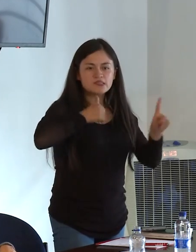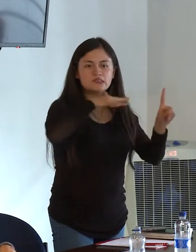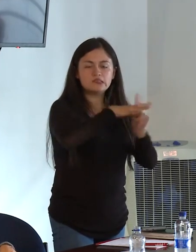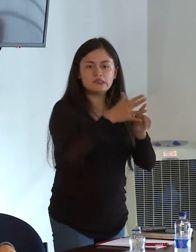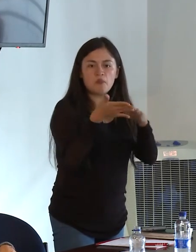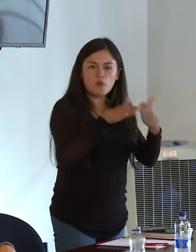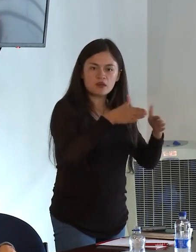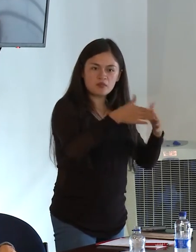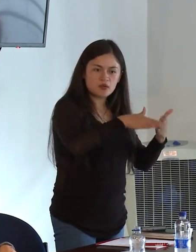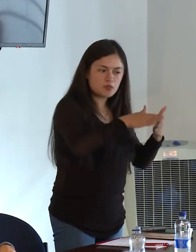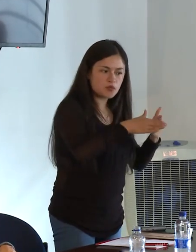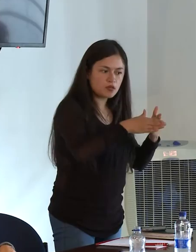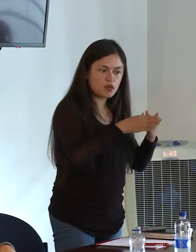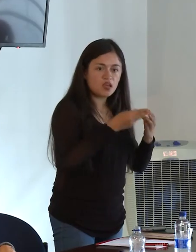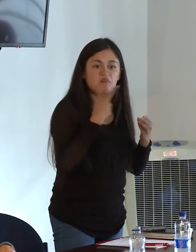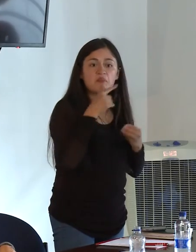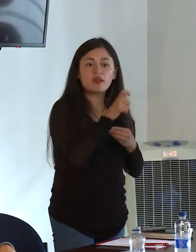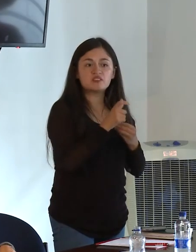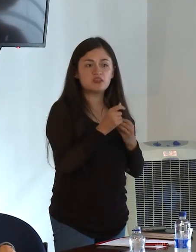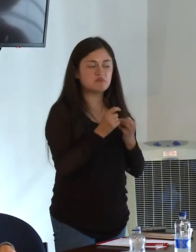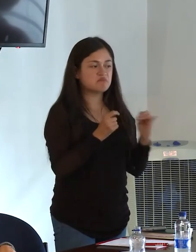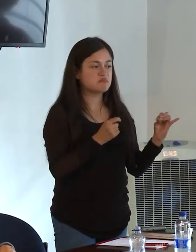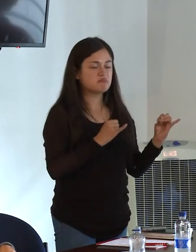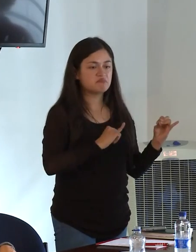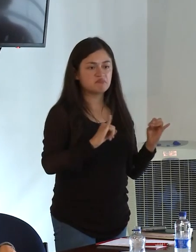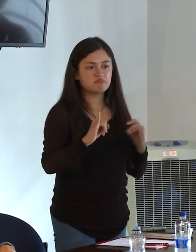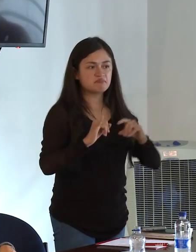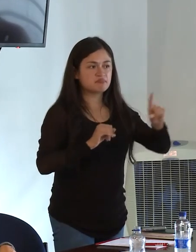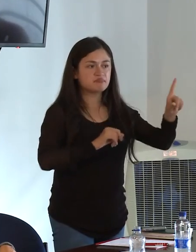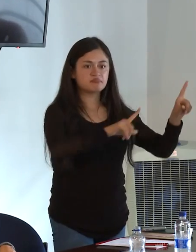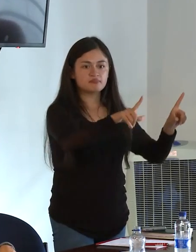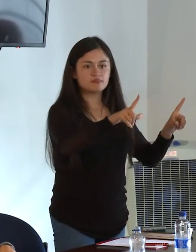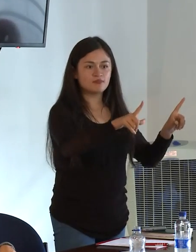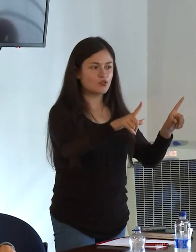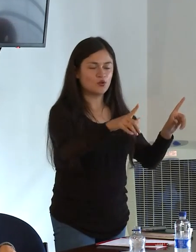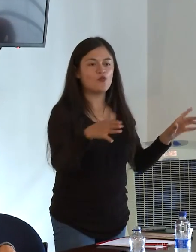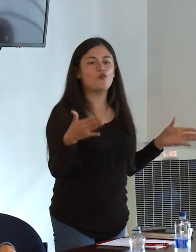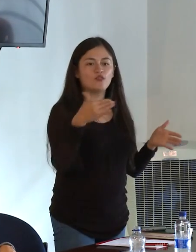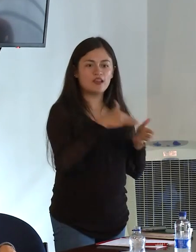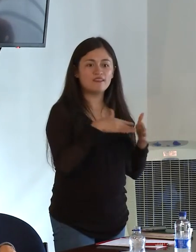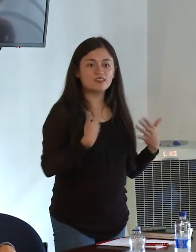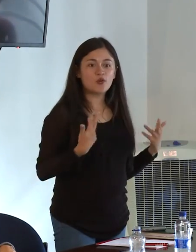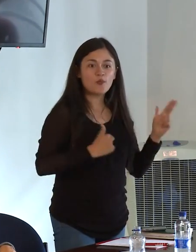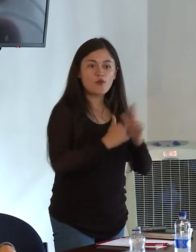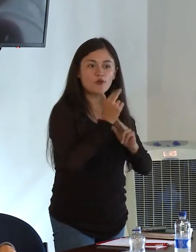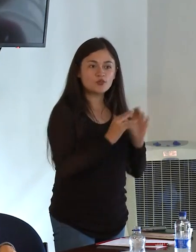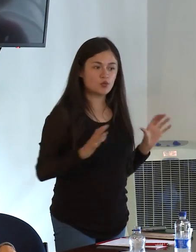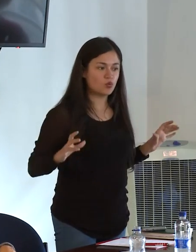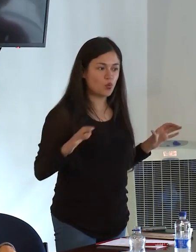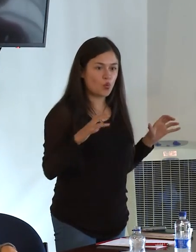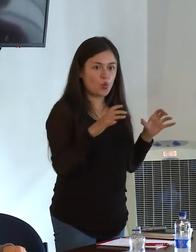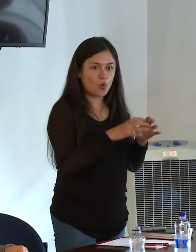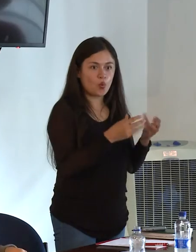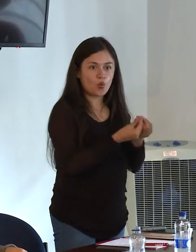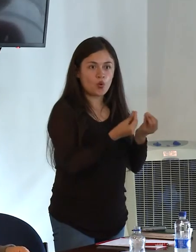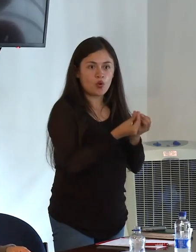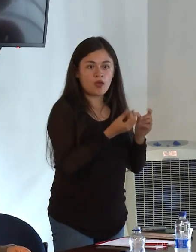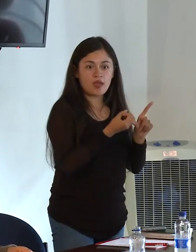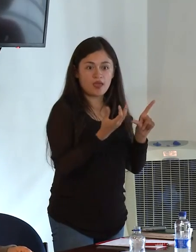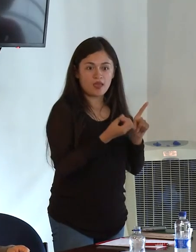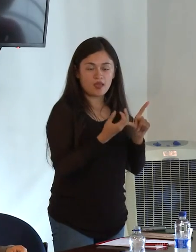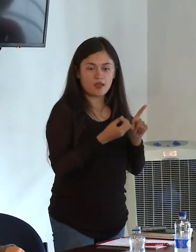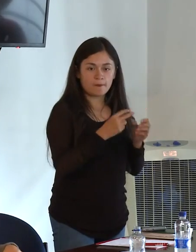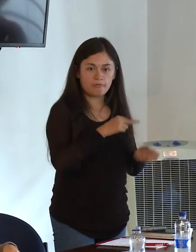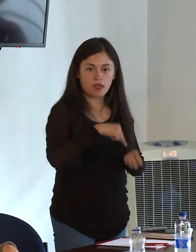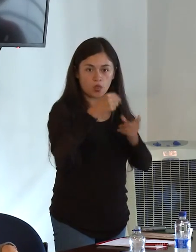cuestiones de diferencia, ¿qué vamos a hacer ahí? Y yo decía, pues, desde la educación popular hay una